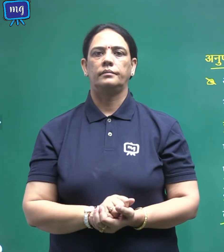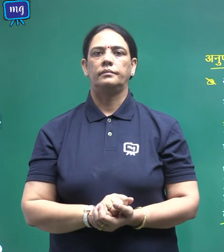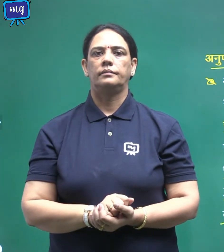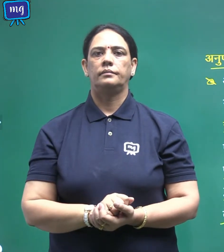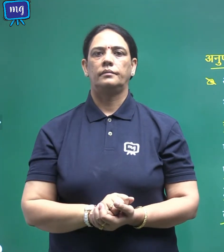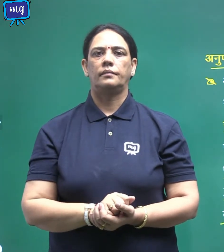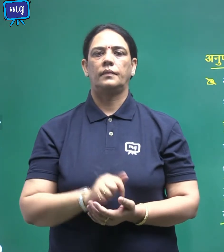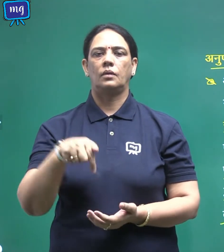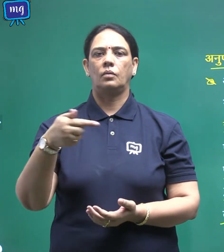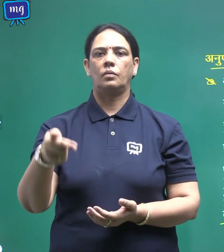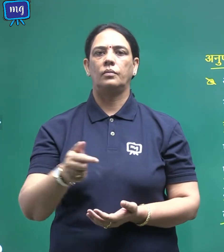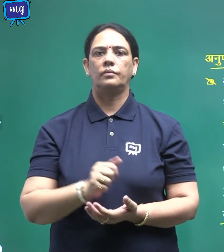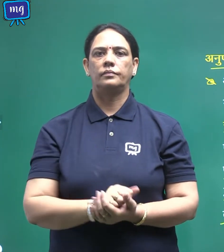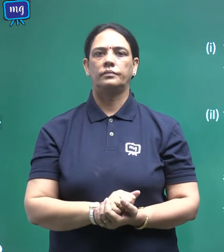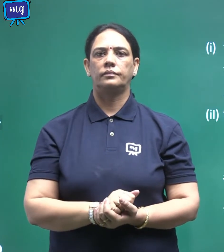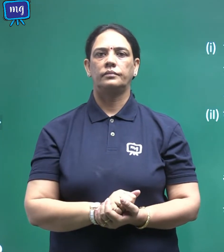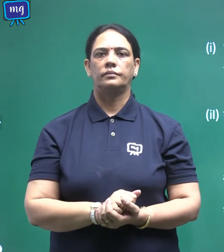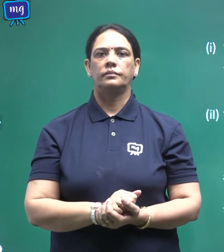तो